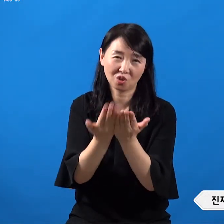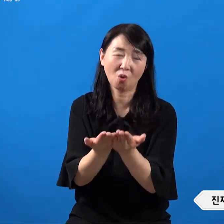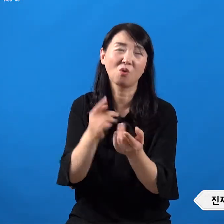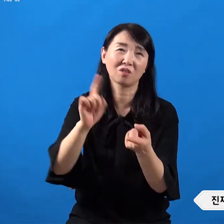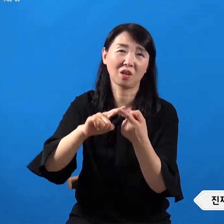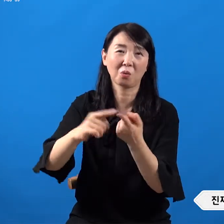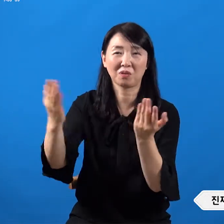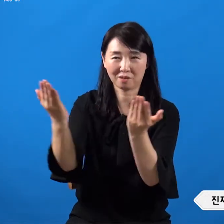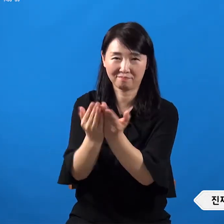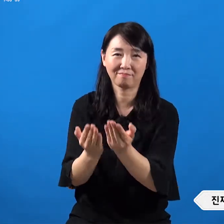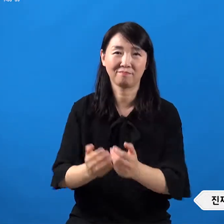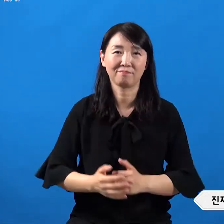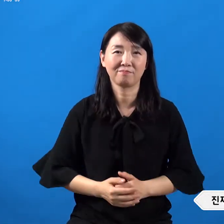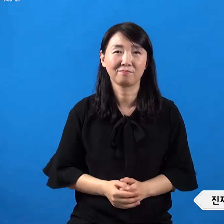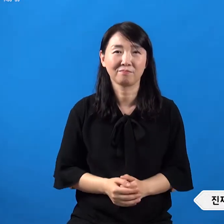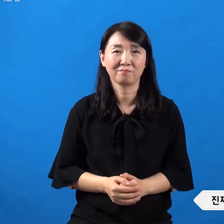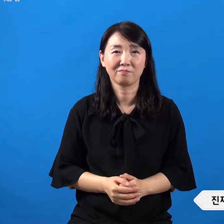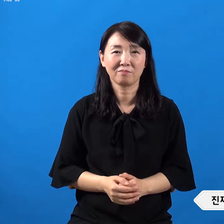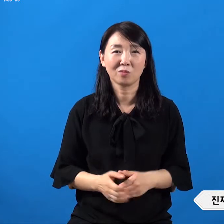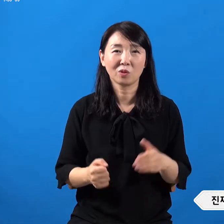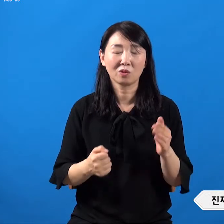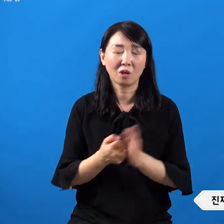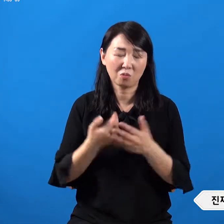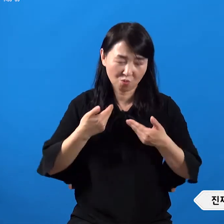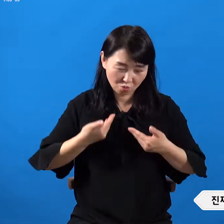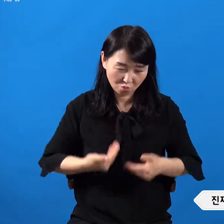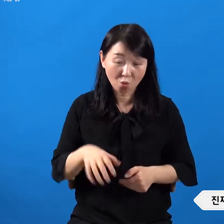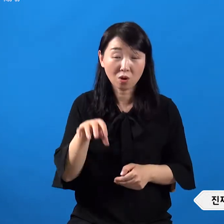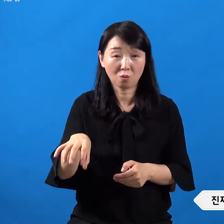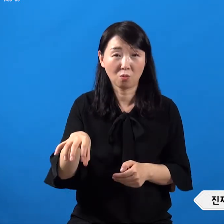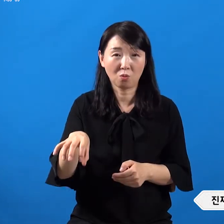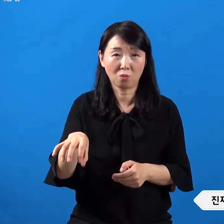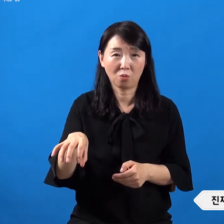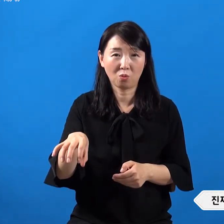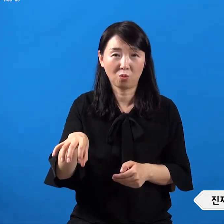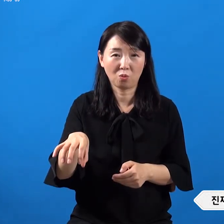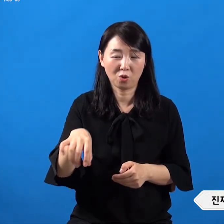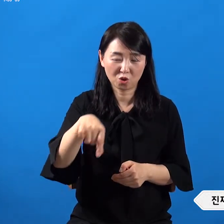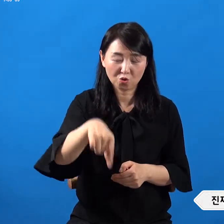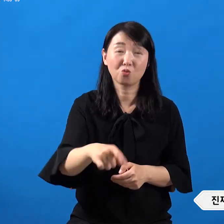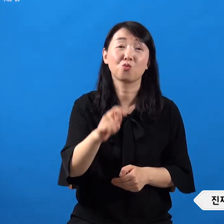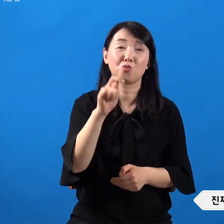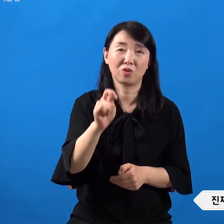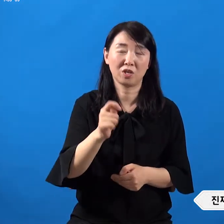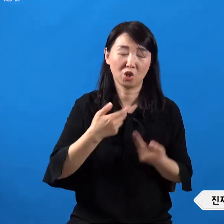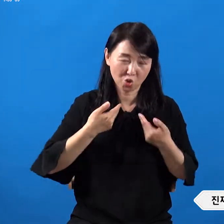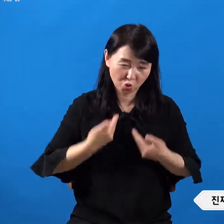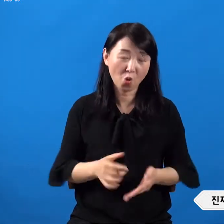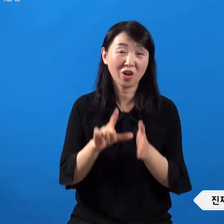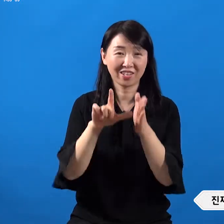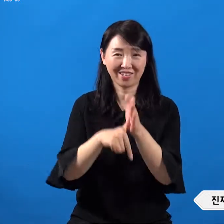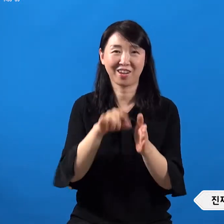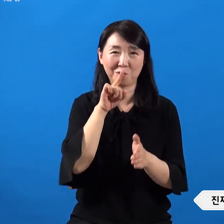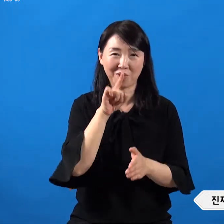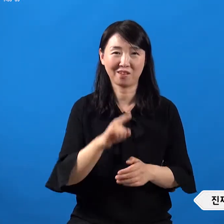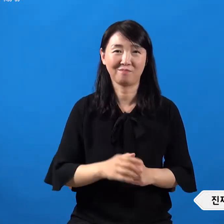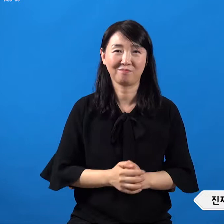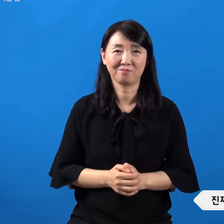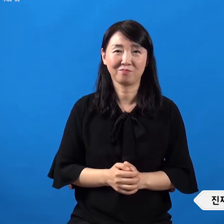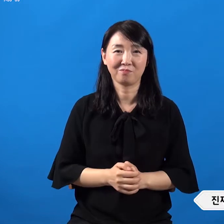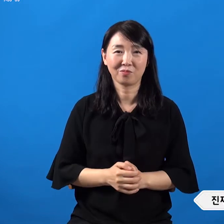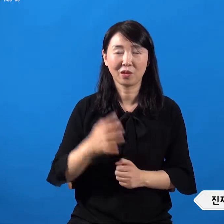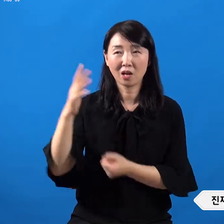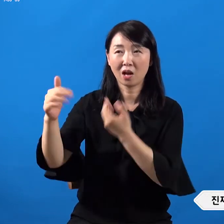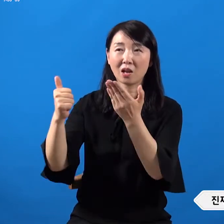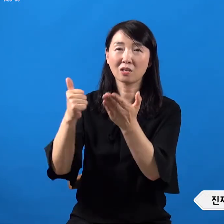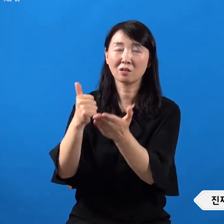내용이 아닐 수 없습니다. 그래서 우리는 이 한적한 곳을 quiet time, 조용한 시간이다라고 이야기하기도